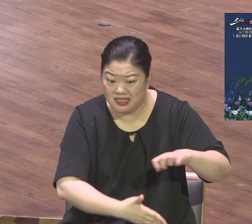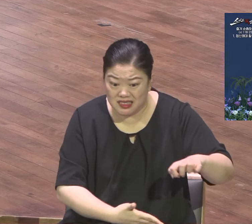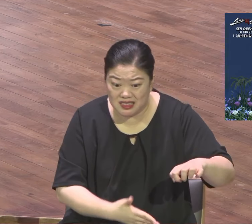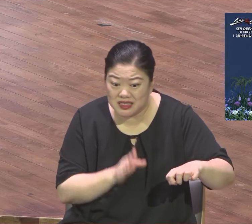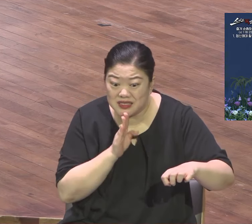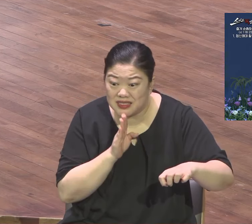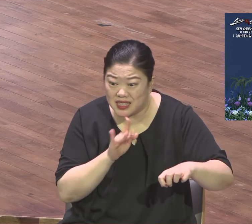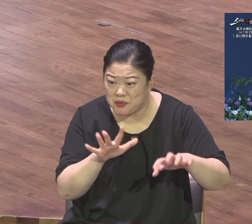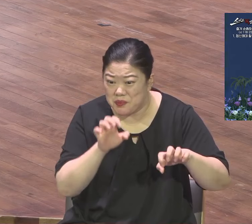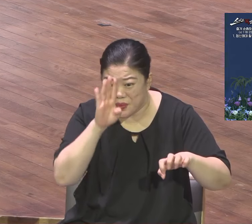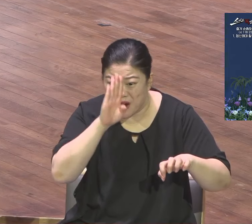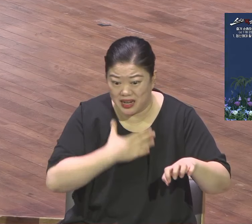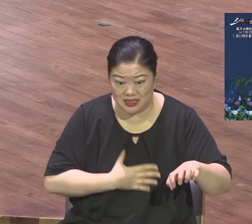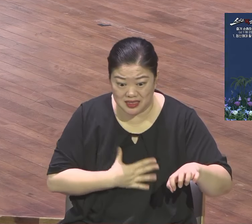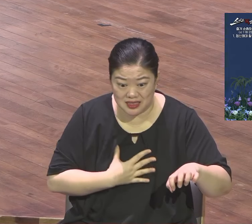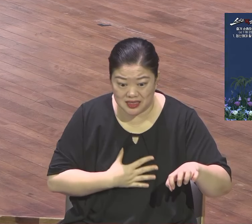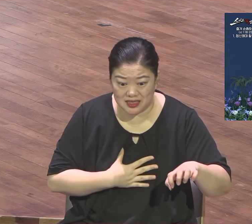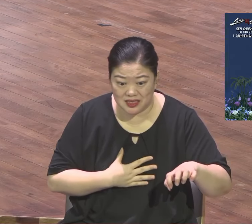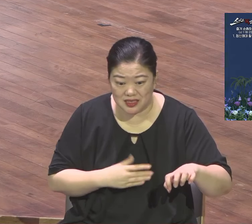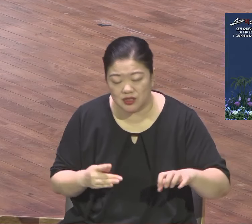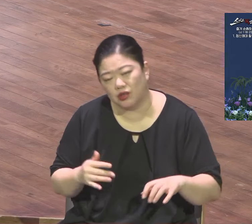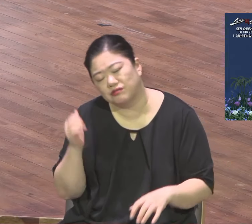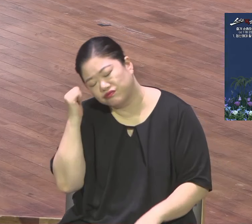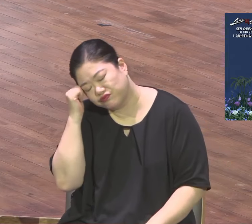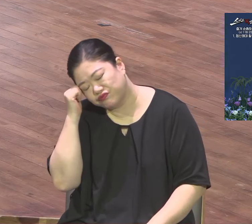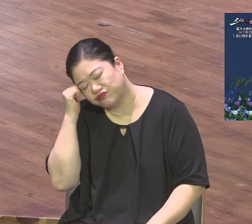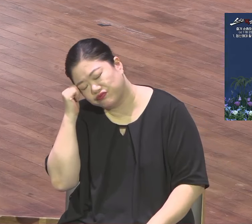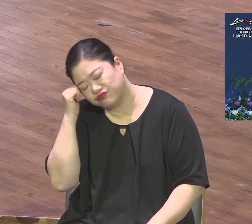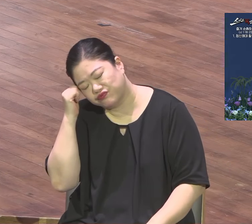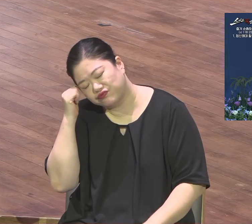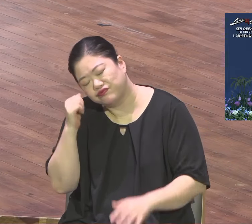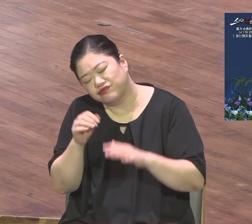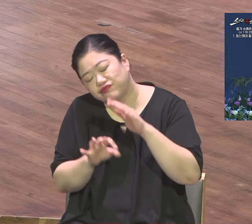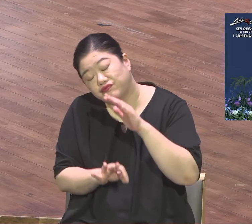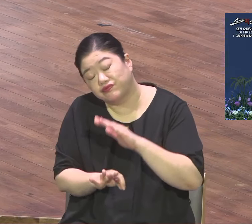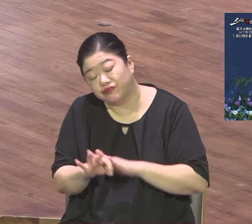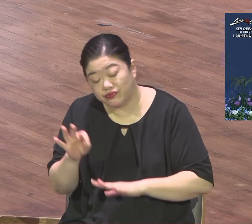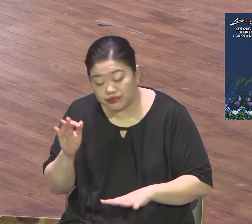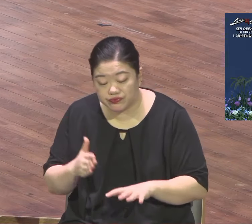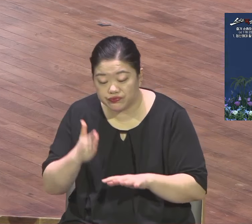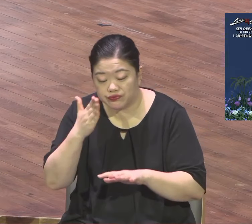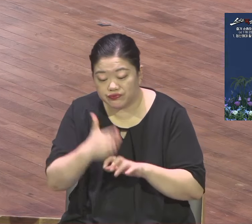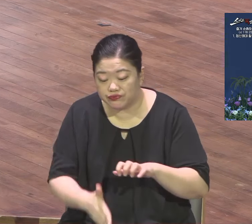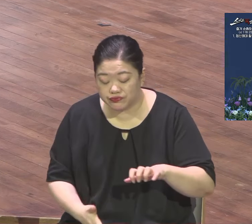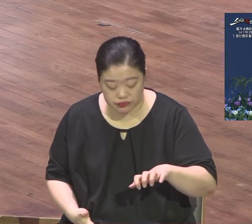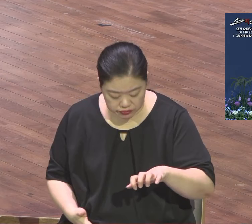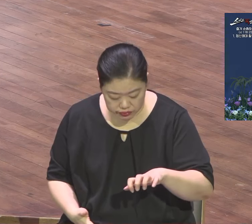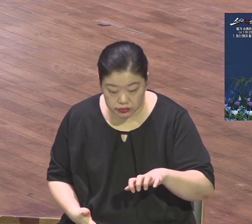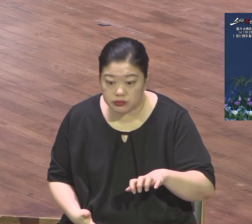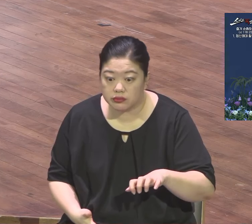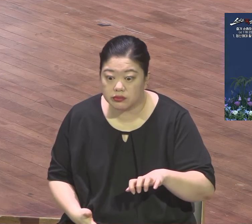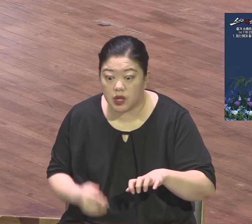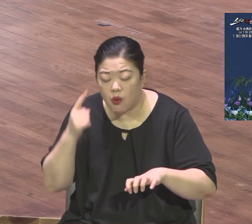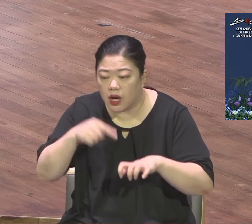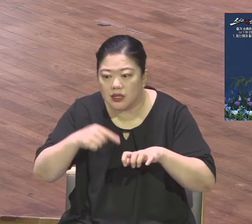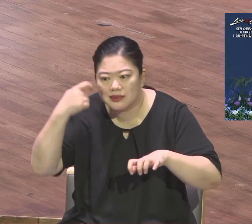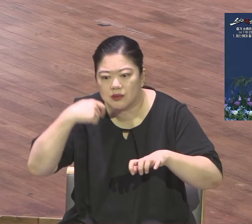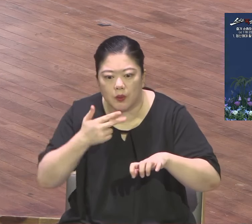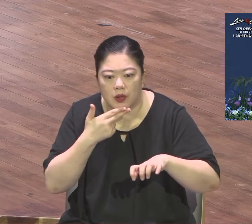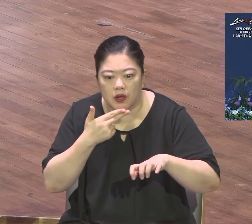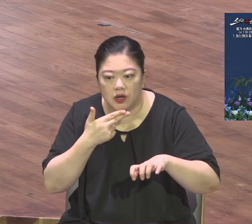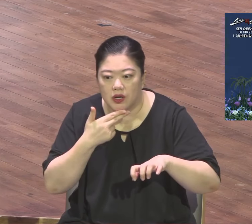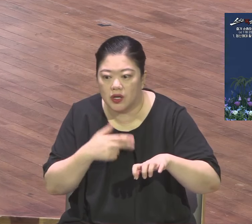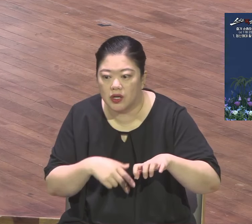닿는데요. 자고 일어나면 손가락 하나 뚝 떨어져 있고 떨어져도 못 느낀대요. 나